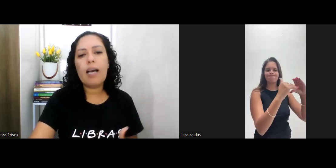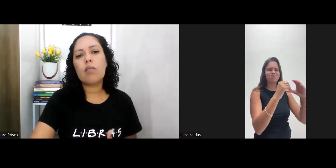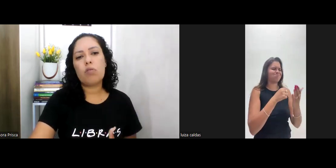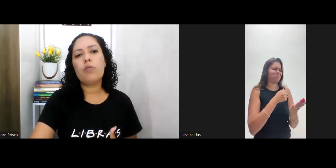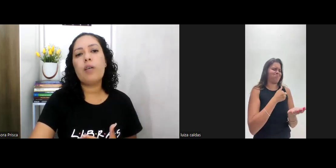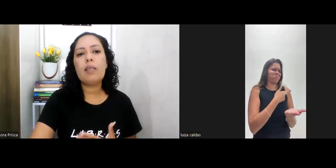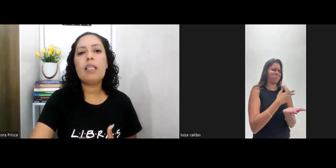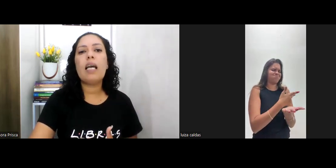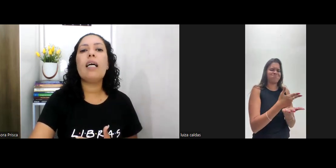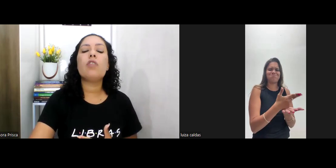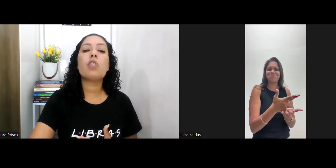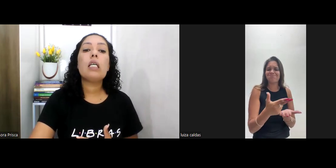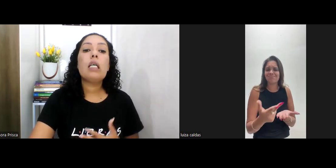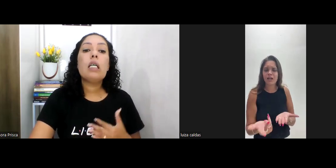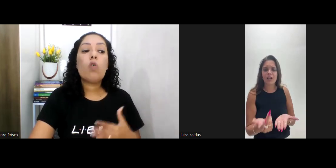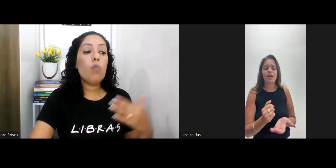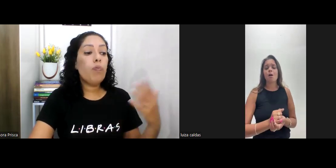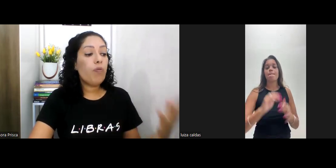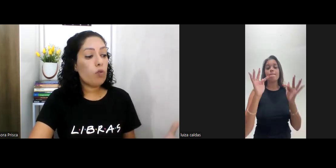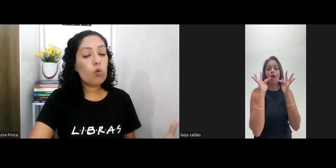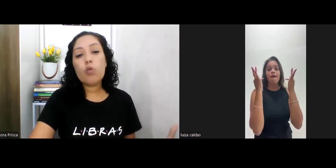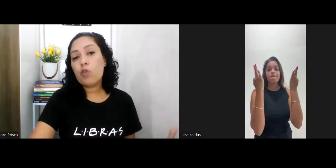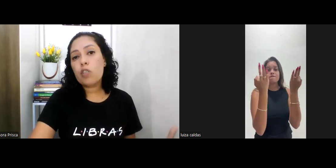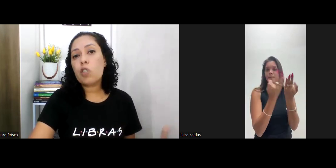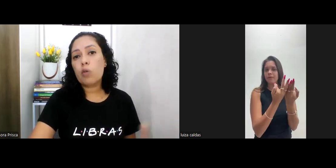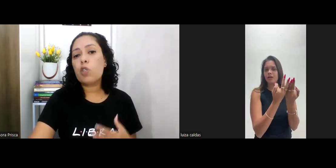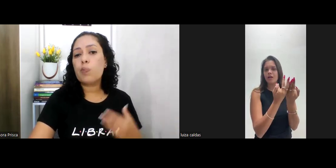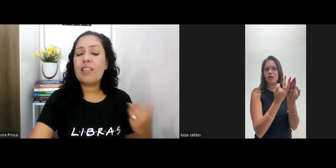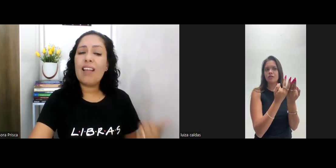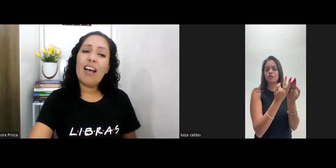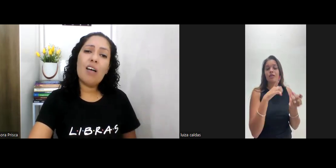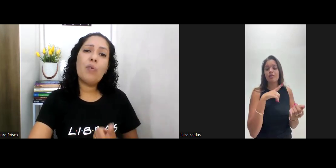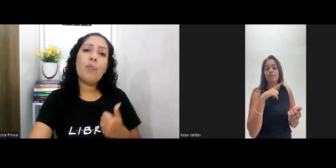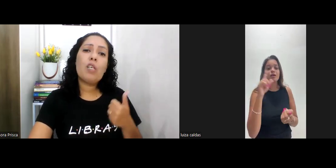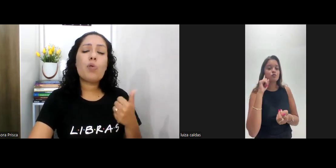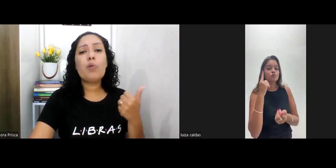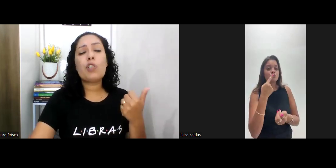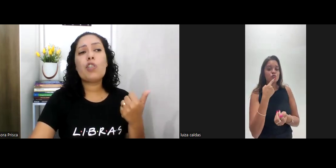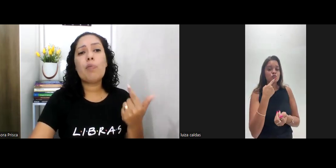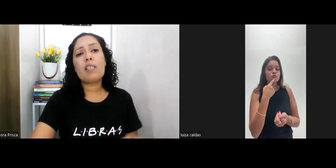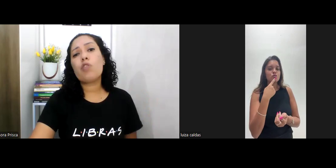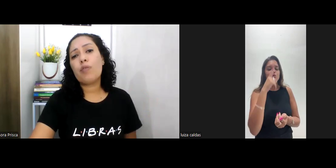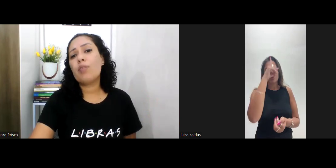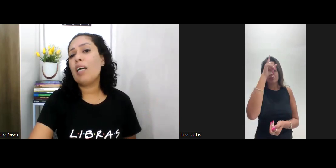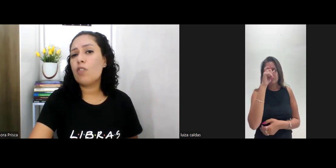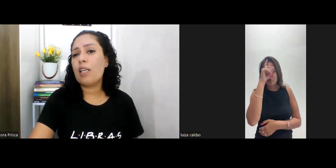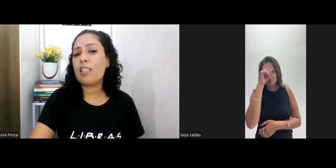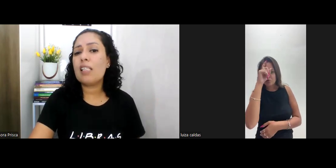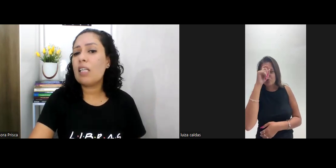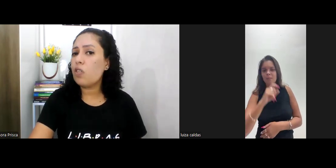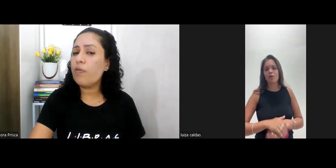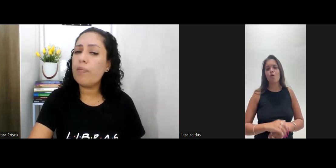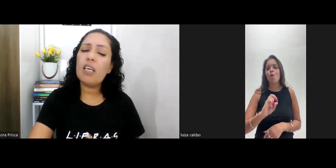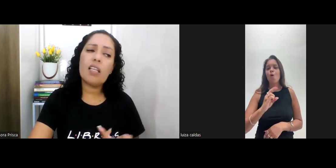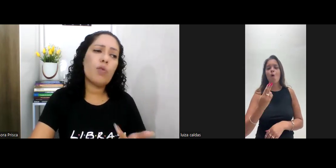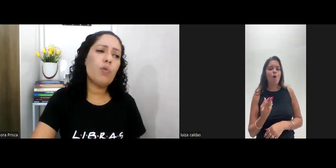inúmeros relatos de familiares com surdos que estão em hospital, surdos que estão passando dificuldade nas